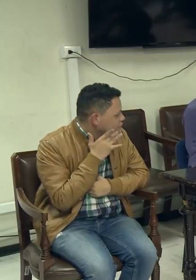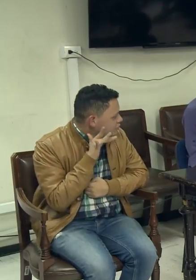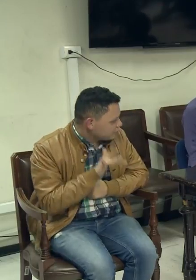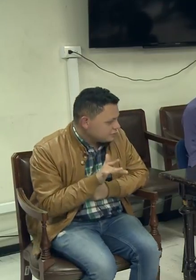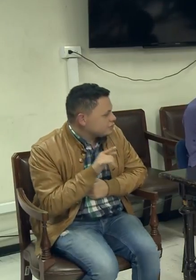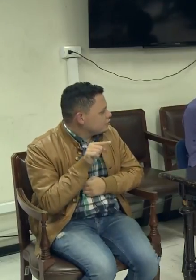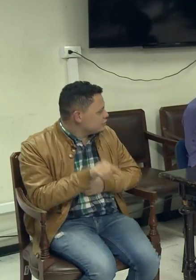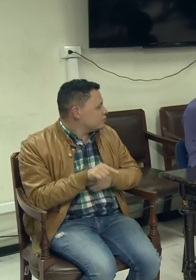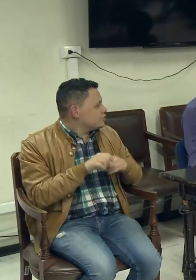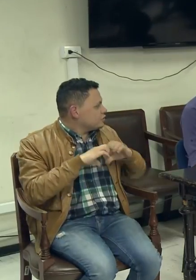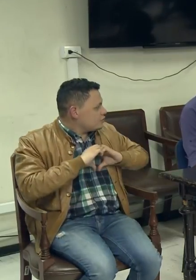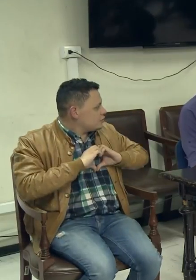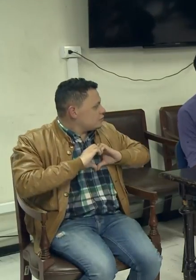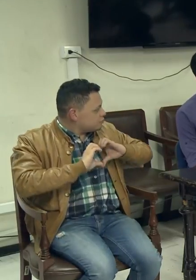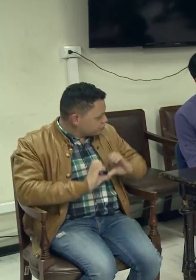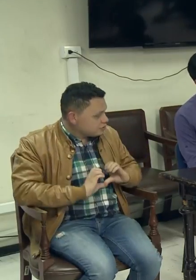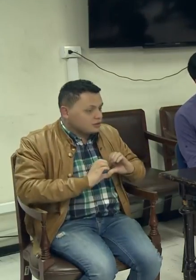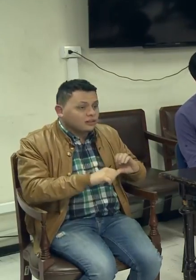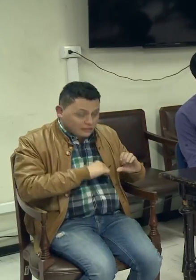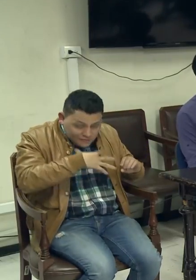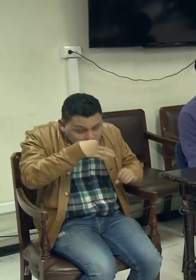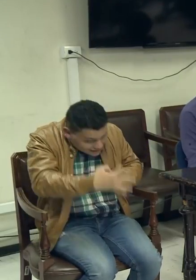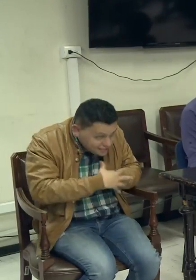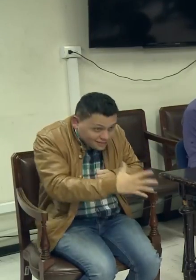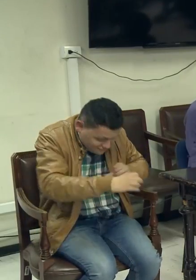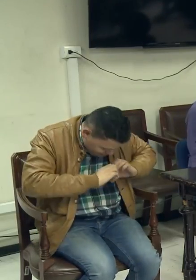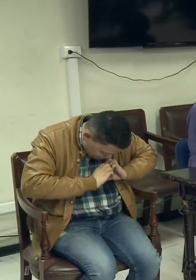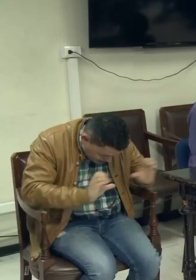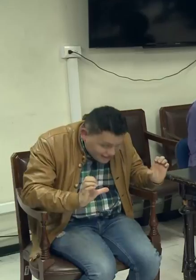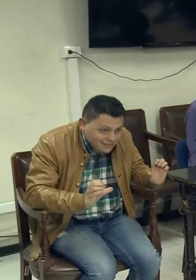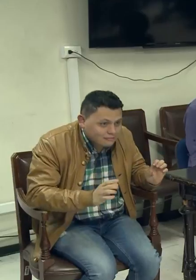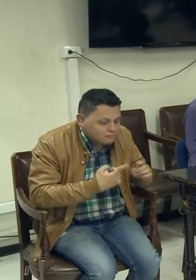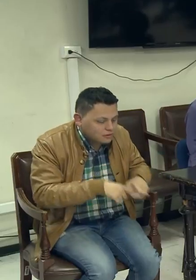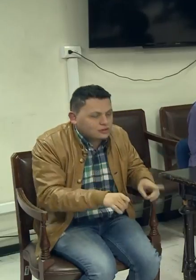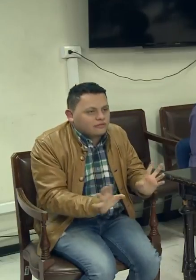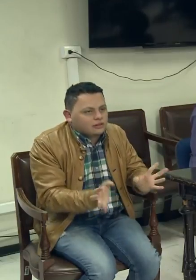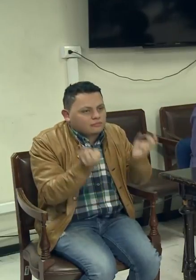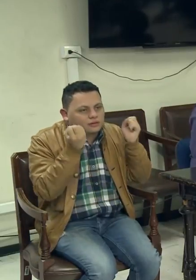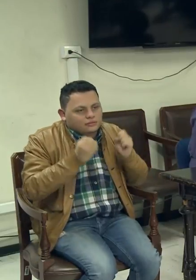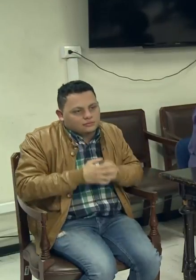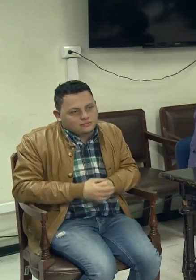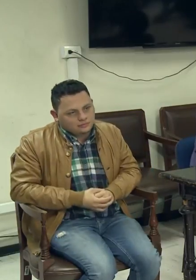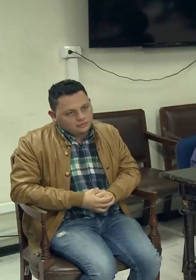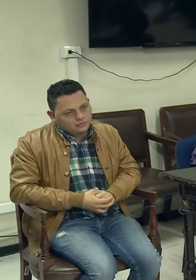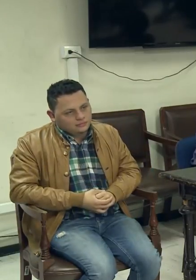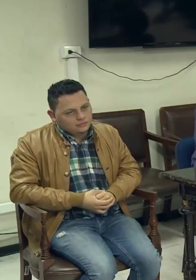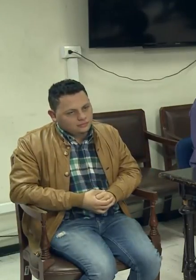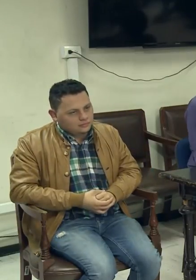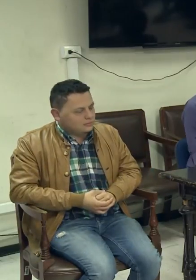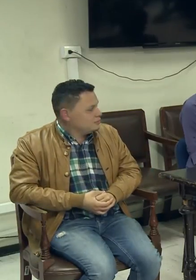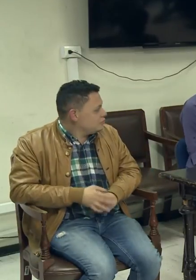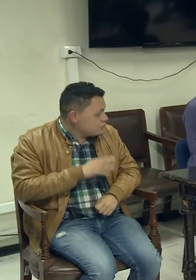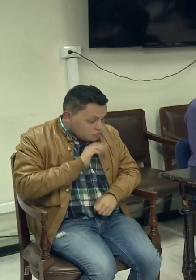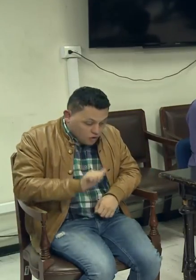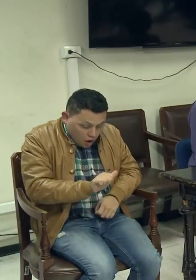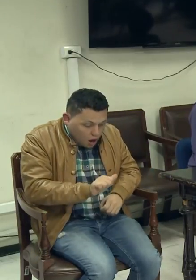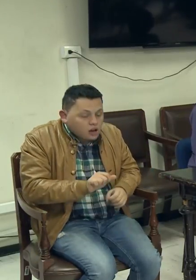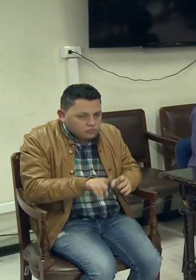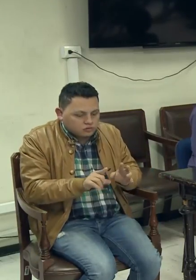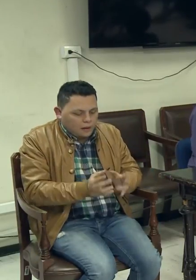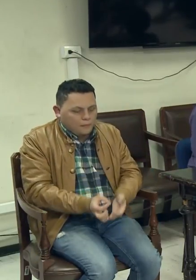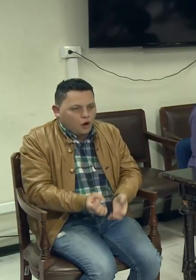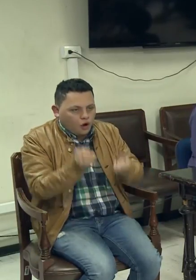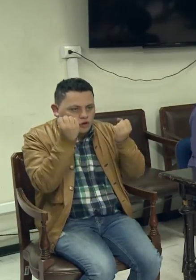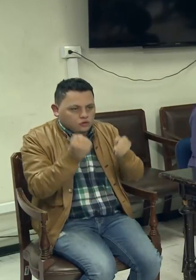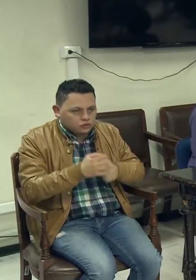pobrecita, tenía el corazón roto, lo tenía, pero se había salvado. Como mujer se había salvado.